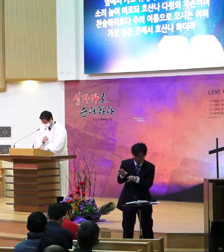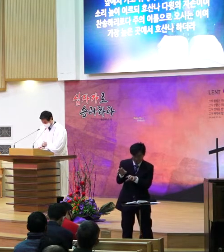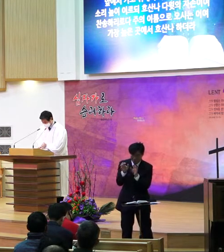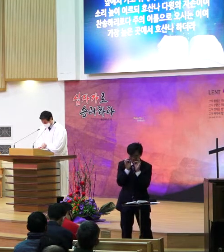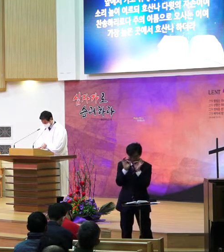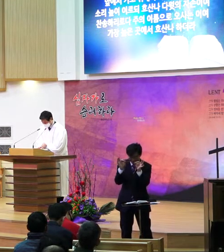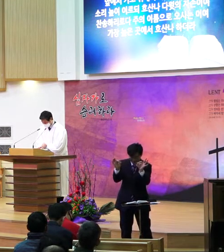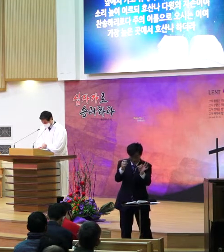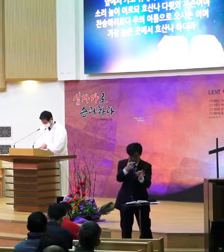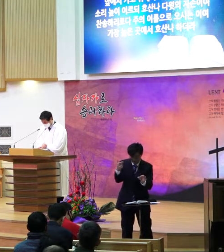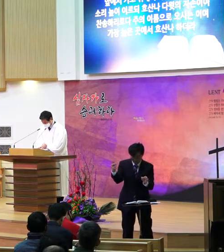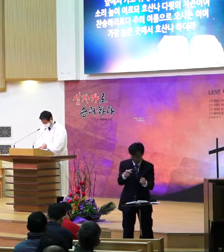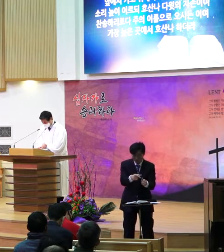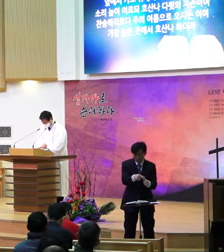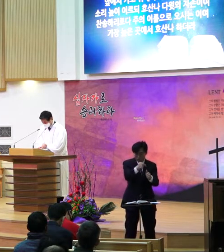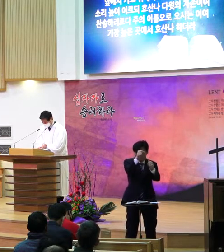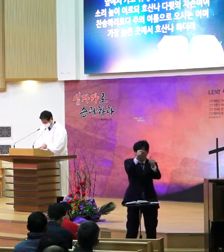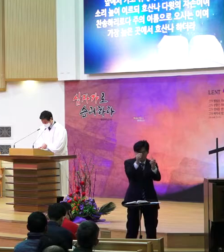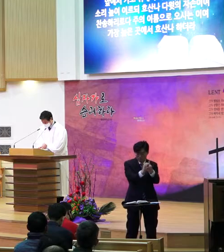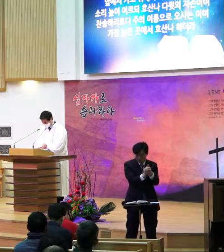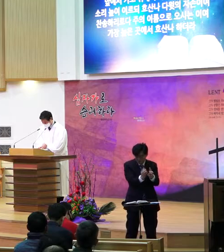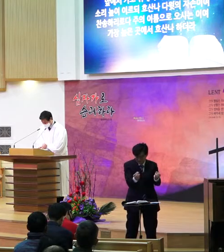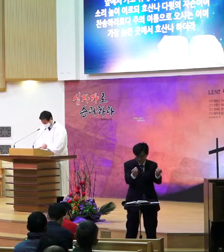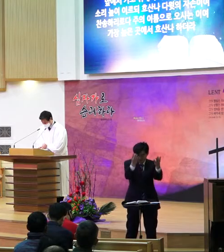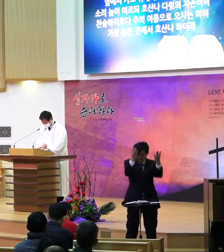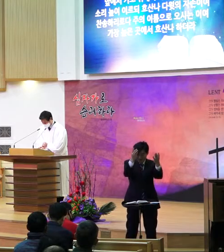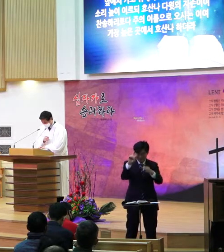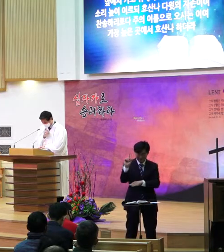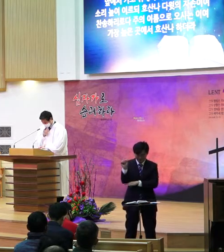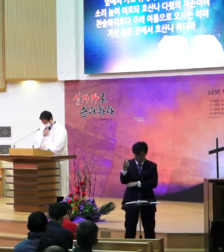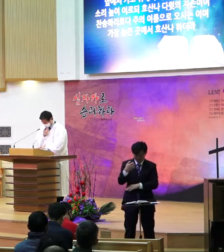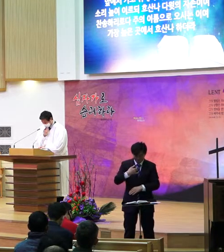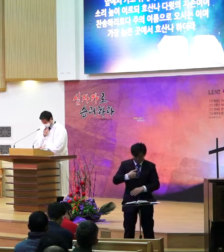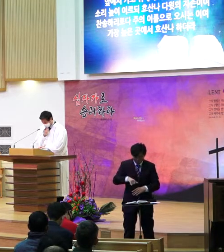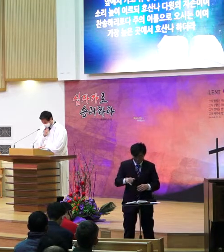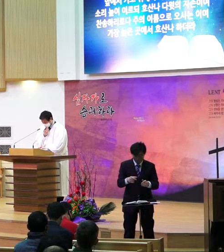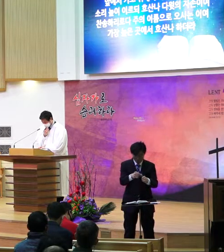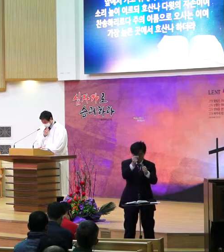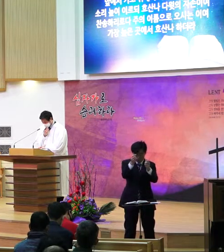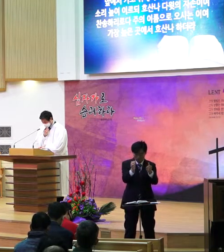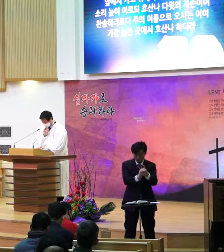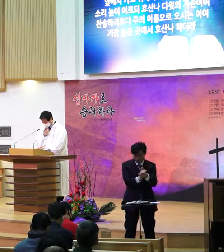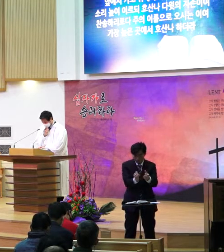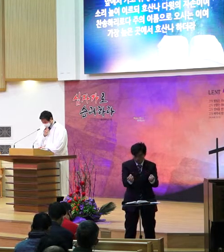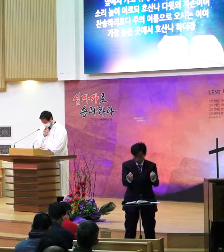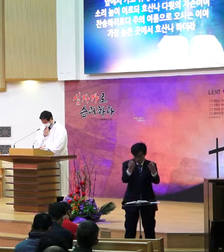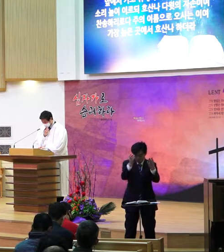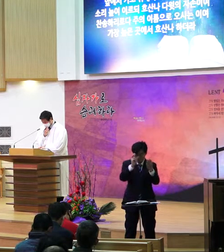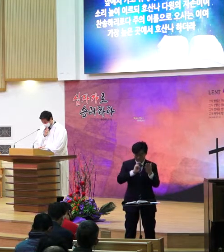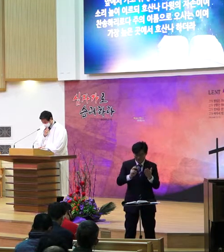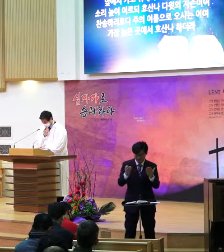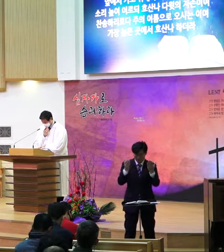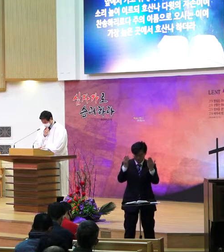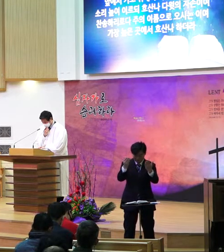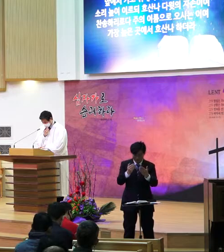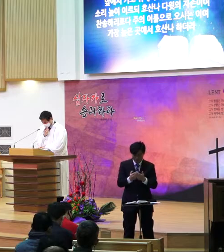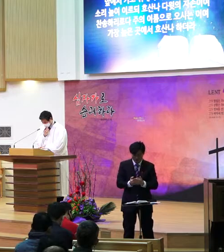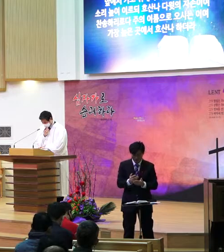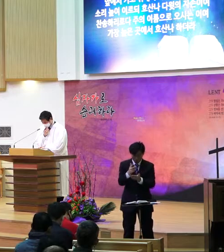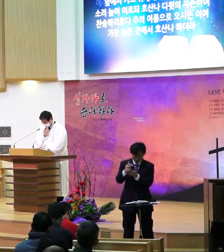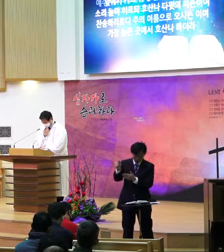이르되 호산나 다윗의 자손이여 찬송하리로다. 주의 이름으로 오시는 이여 가장 높은 곳에서